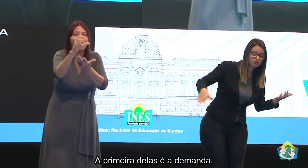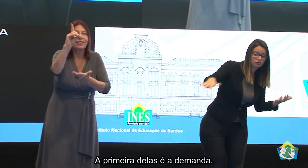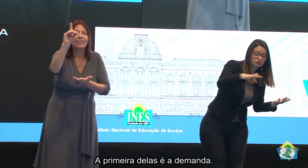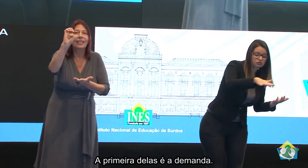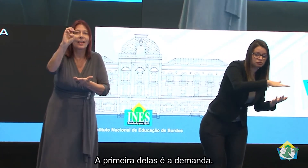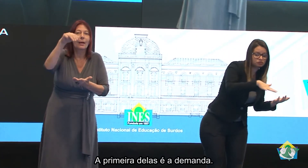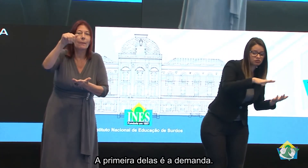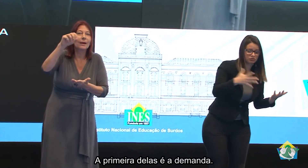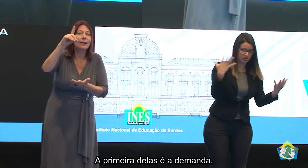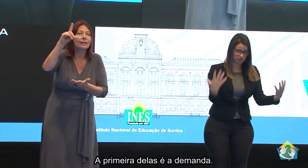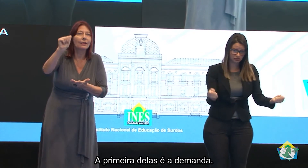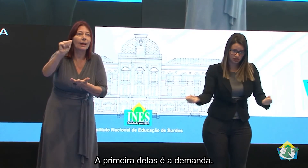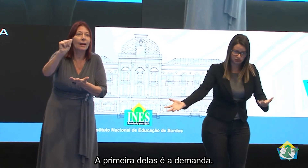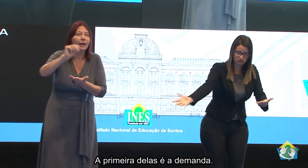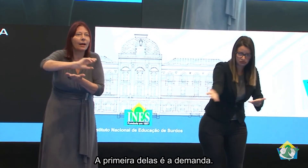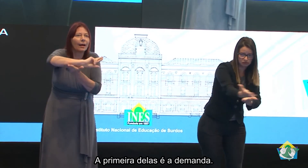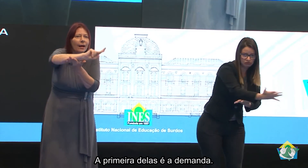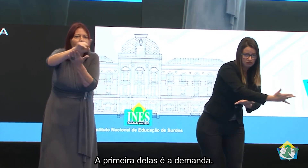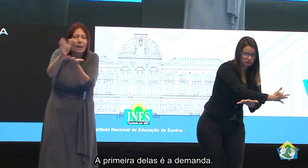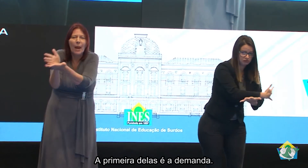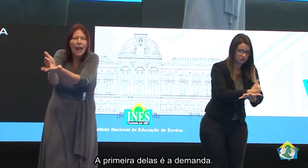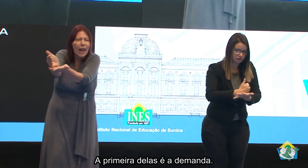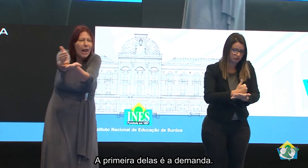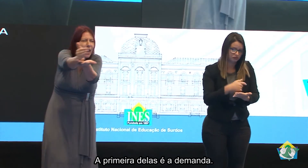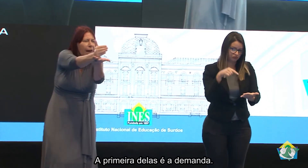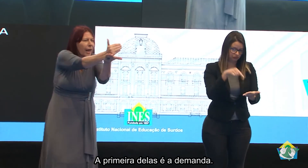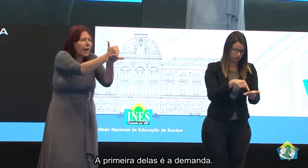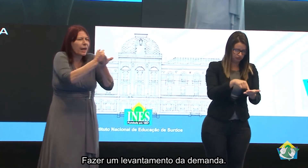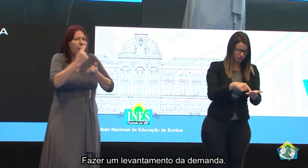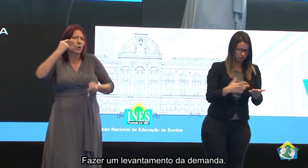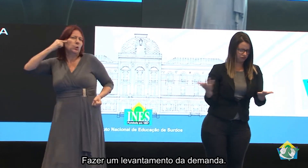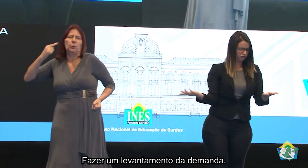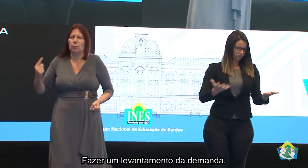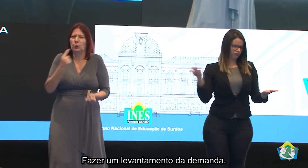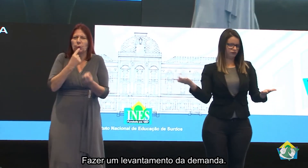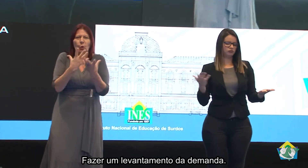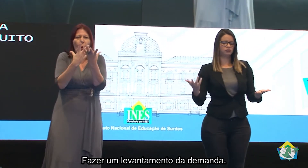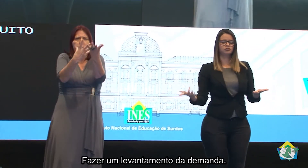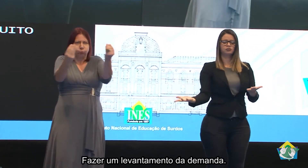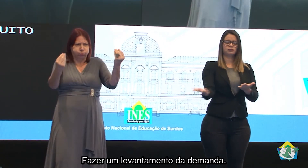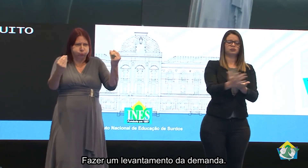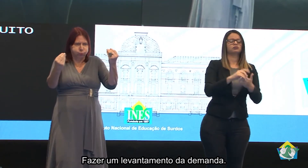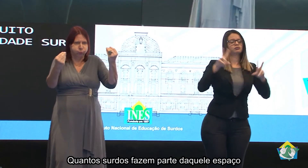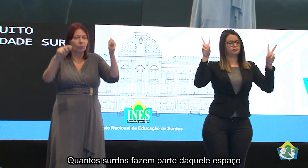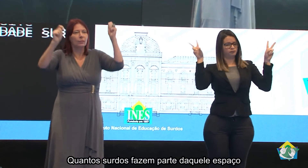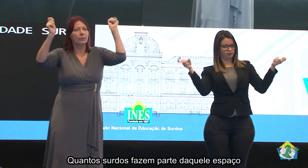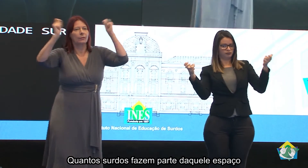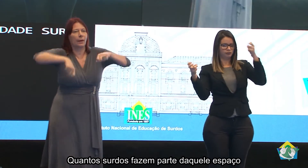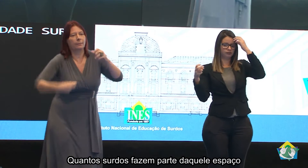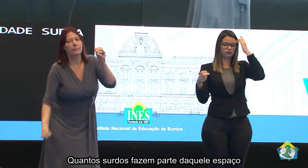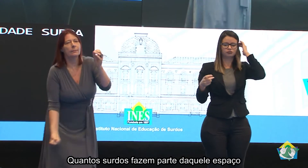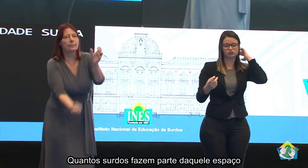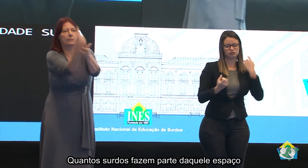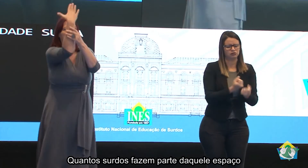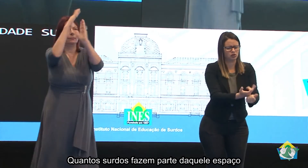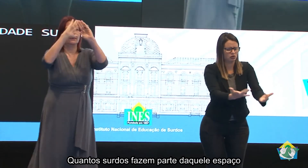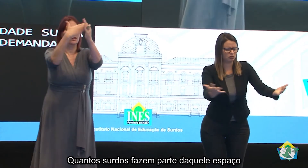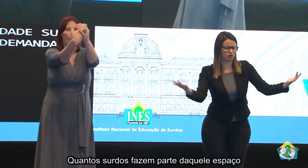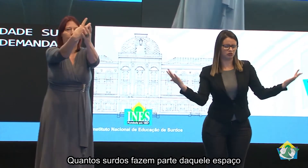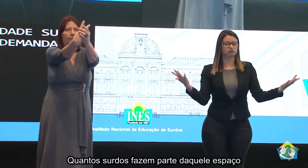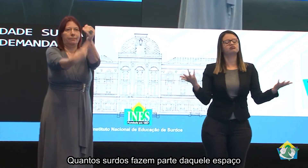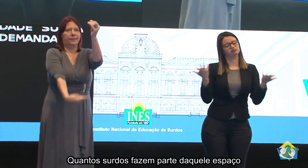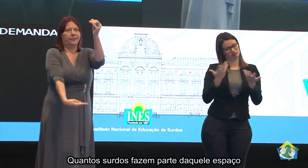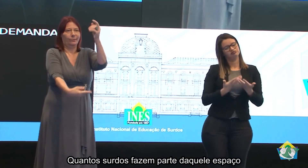A primeira delas é a demanda, fazer um levantamento da demanda. Quantos surdos